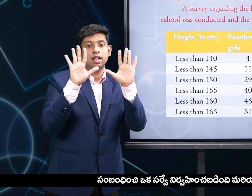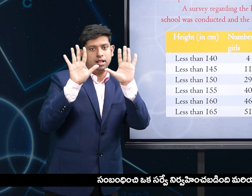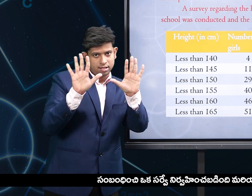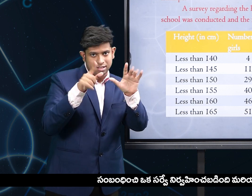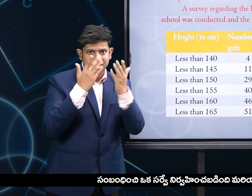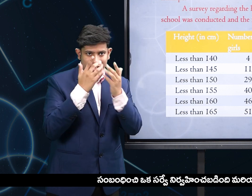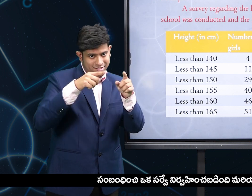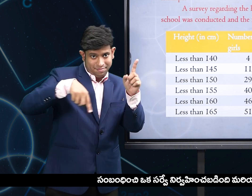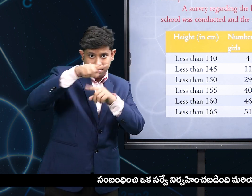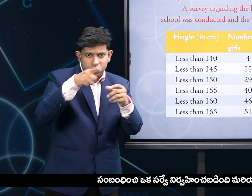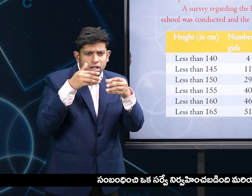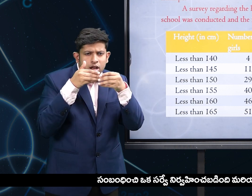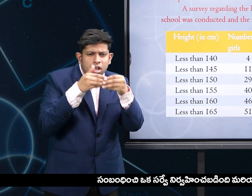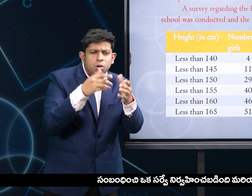నిర్వహించబడింది మరియు ఈ క్రింది